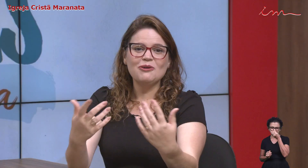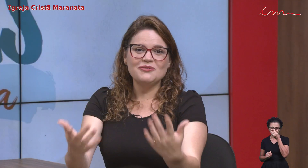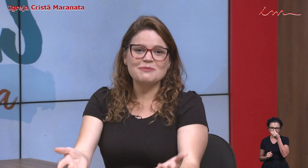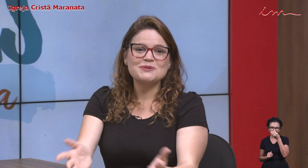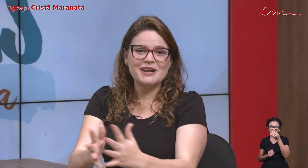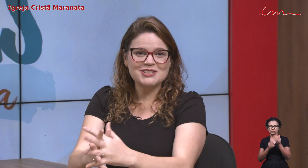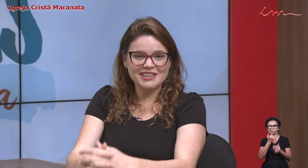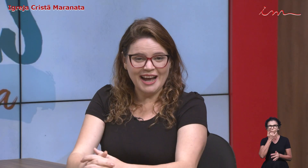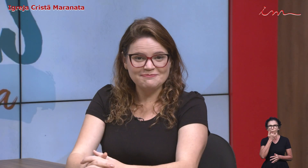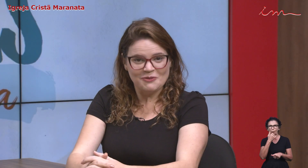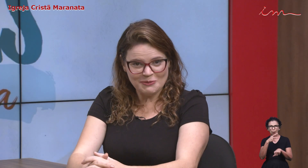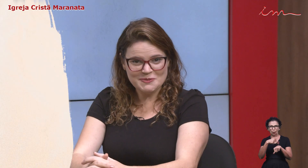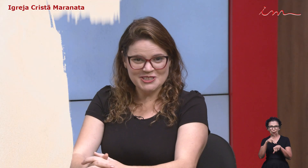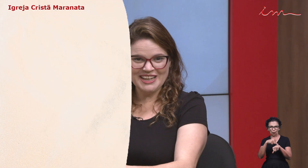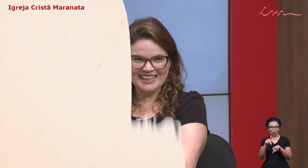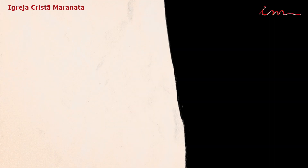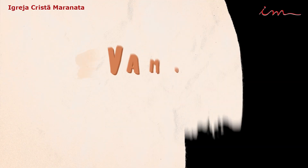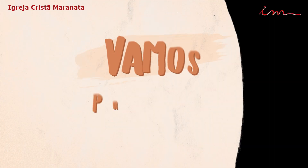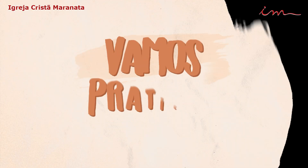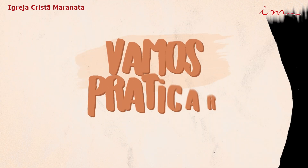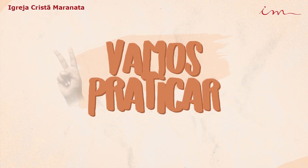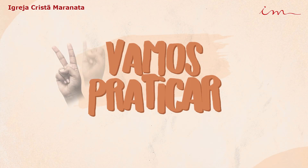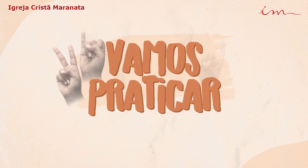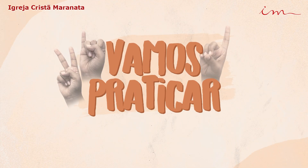que é o Vamos Praticar. Vamos praticar?